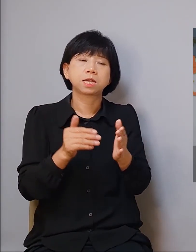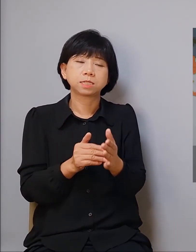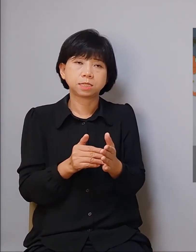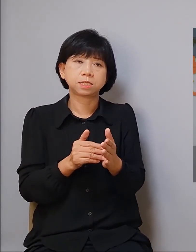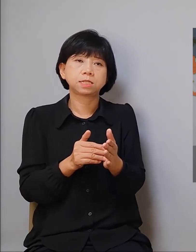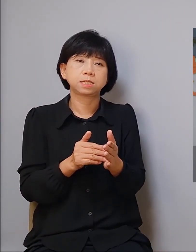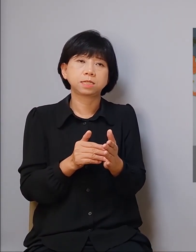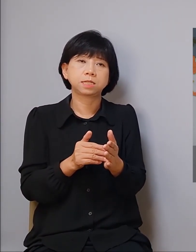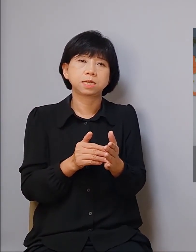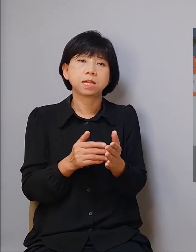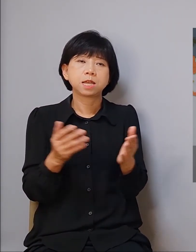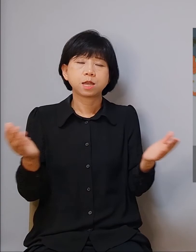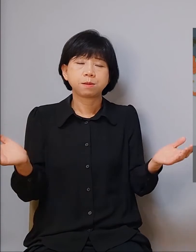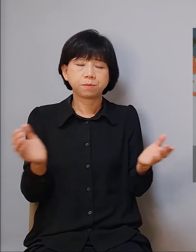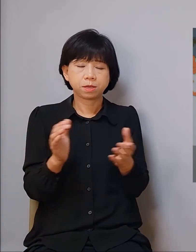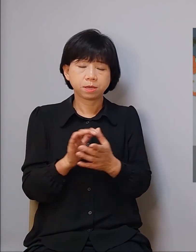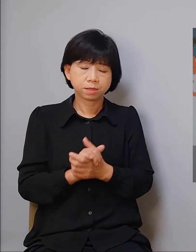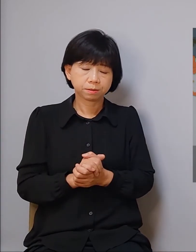울리기까지.